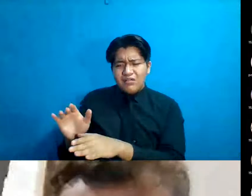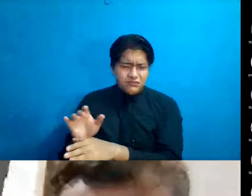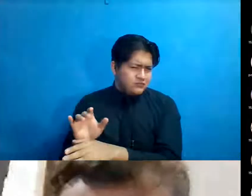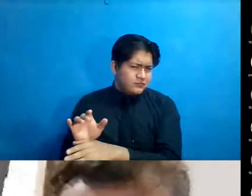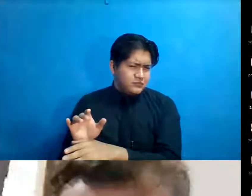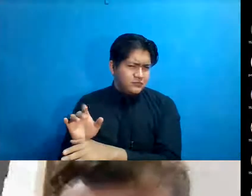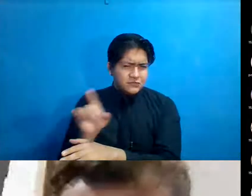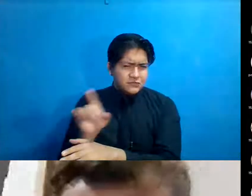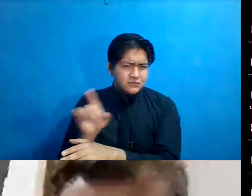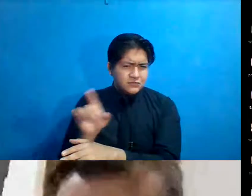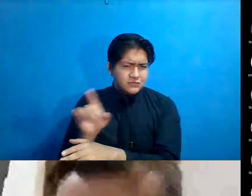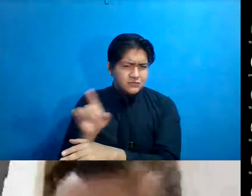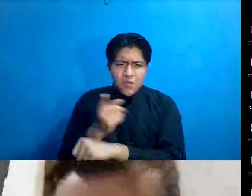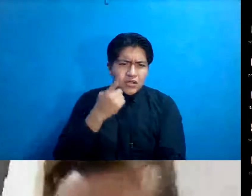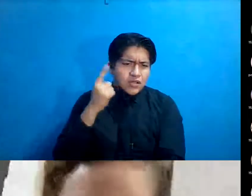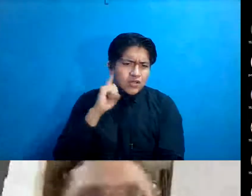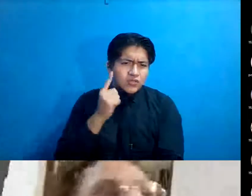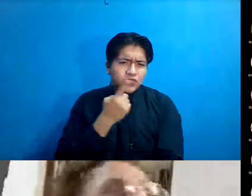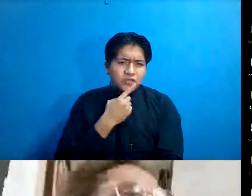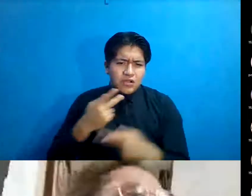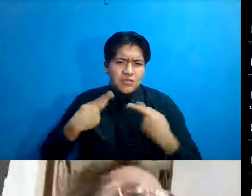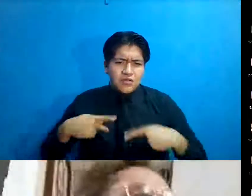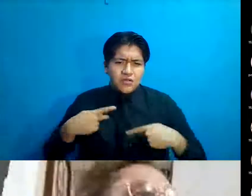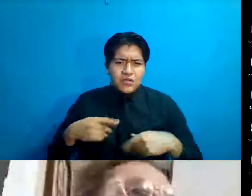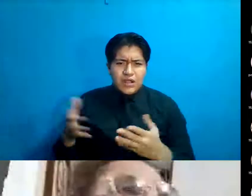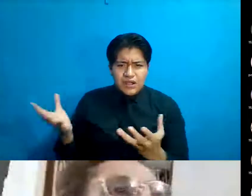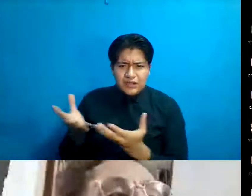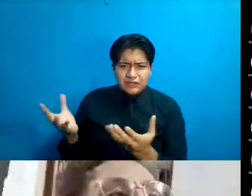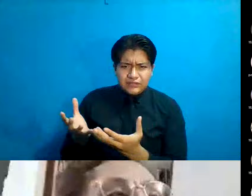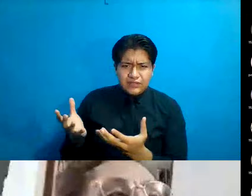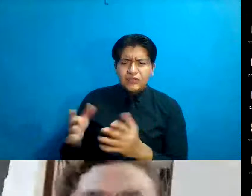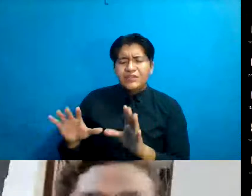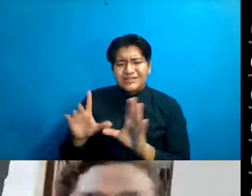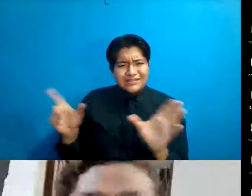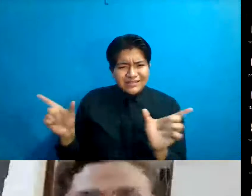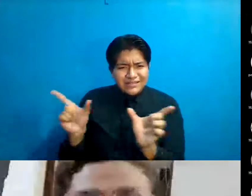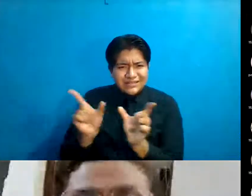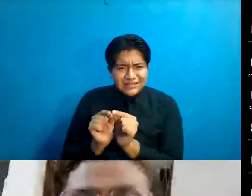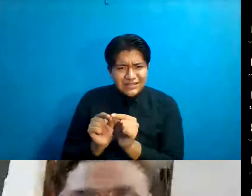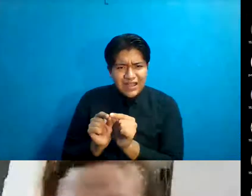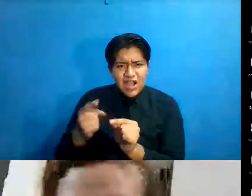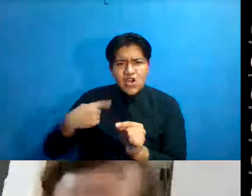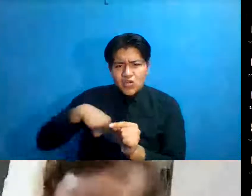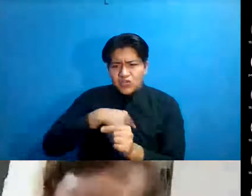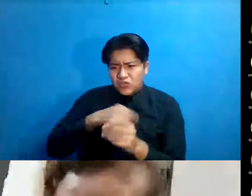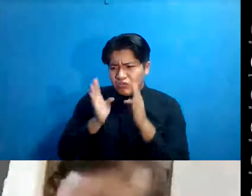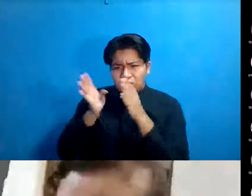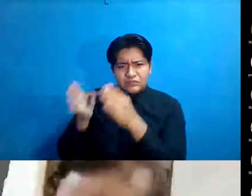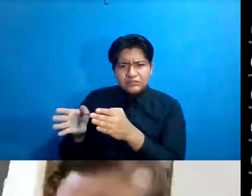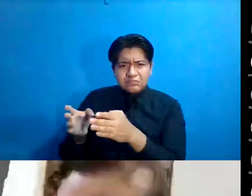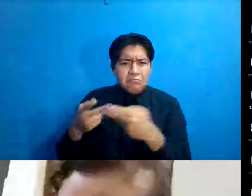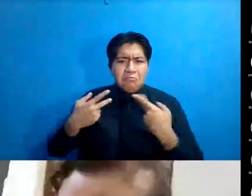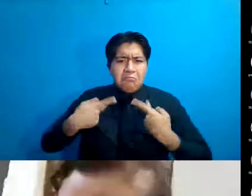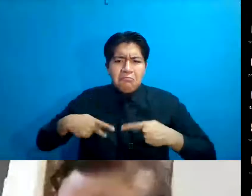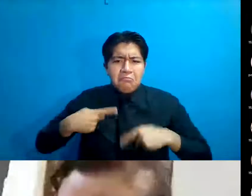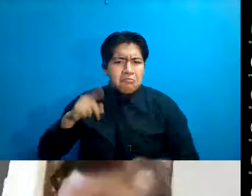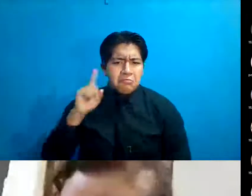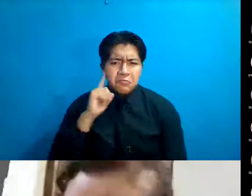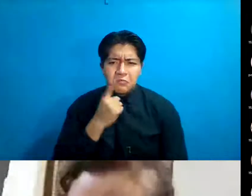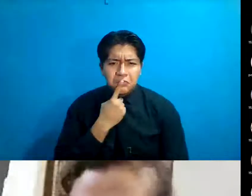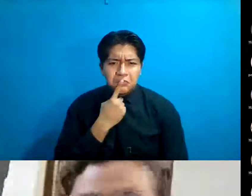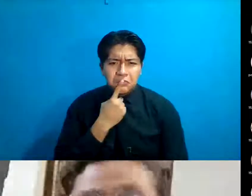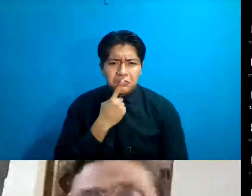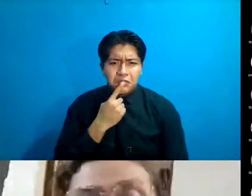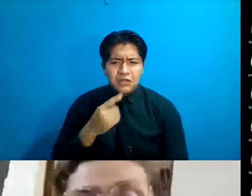sorda puede realizar cualquier cosa. Entonces, en concreto, ¿cómo deberíamos de referirnos? Pues personas sordas, las personas sordas, la